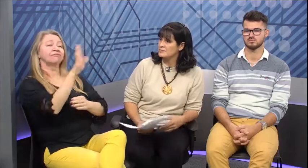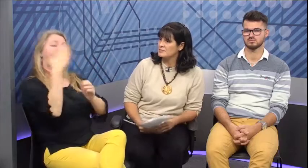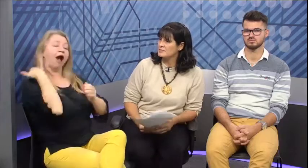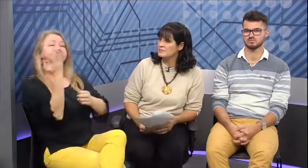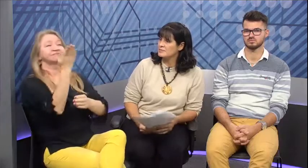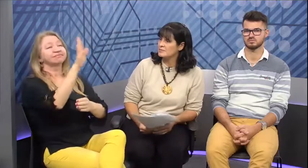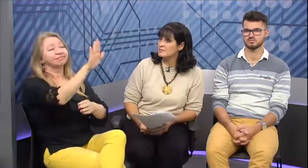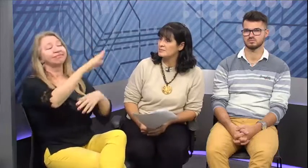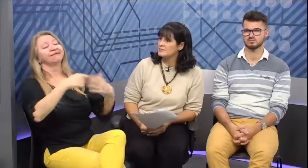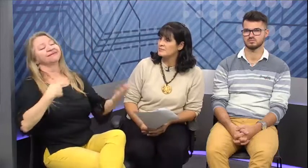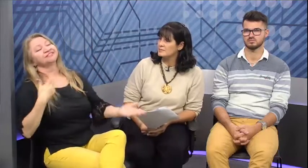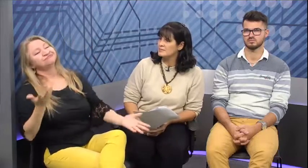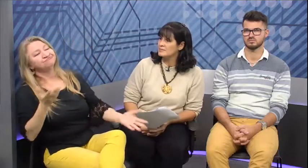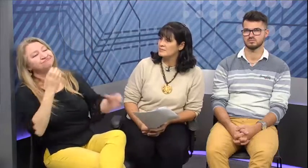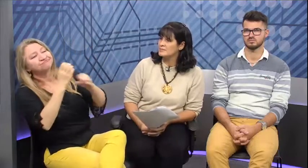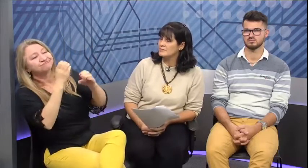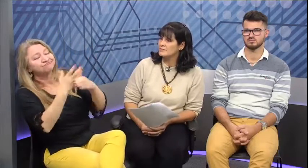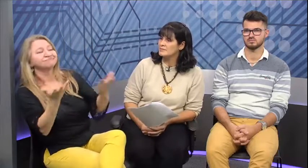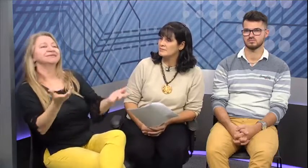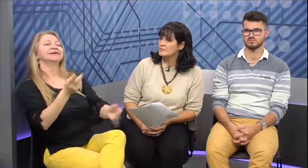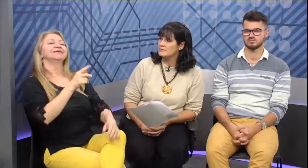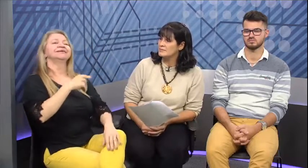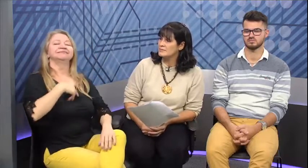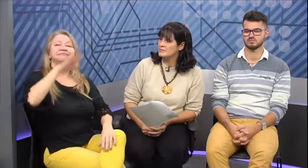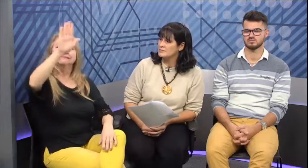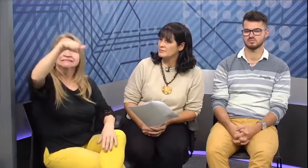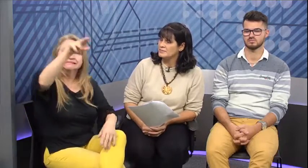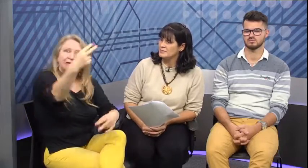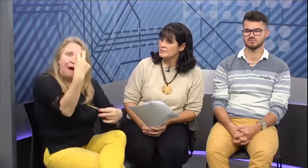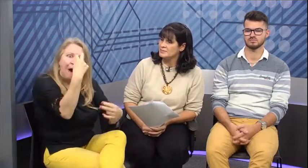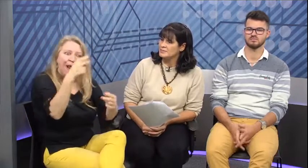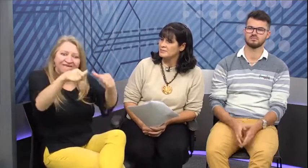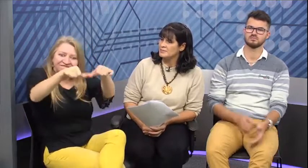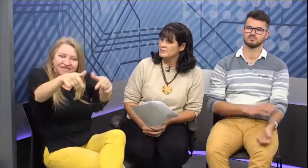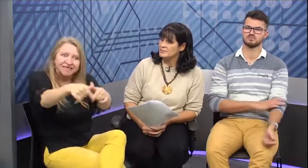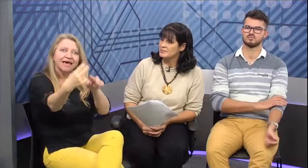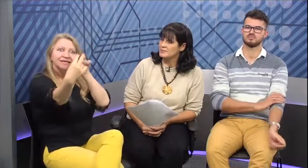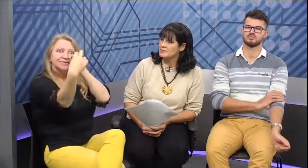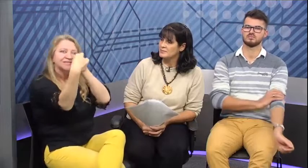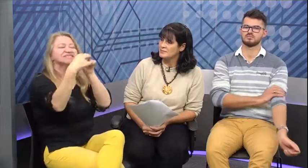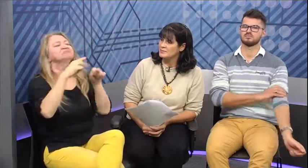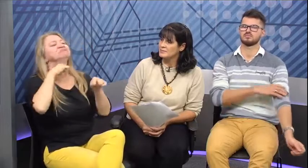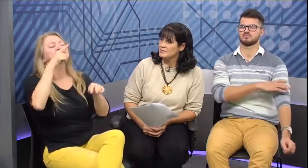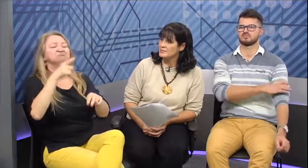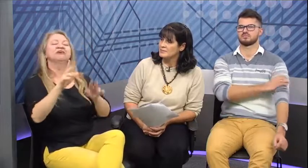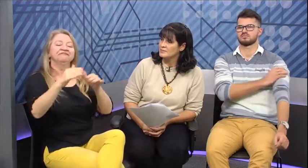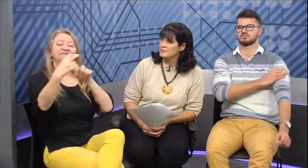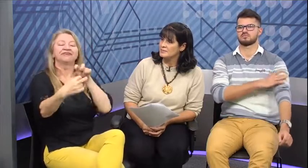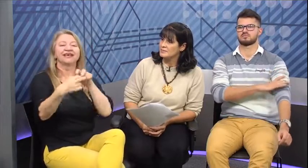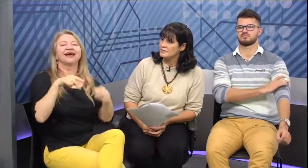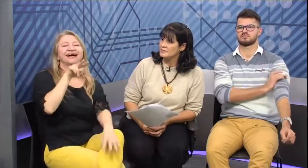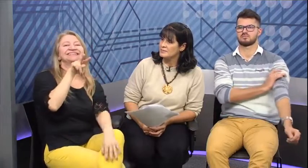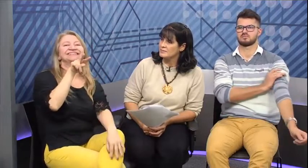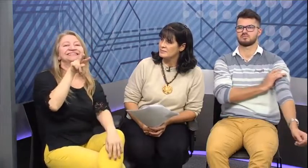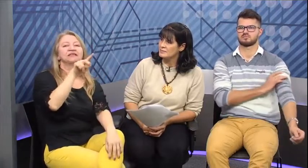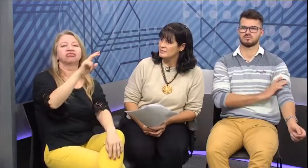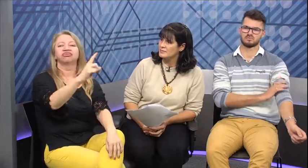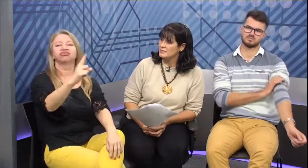não tinha intérpretes na época, numa outra escola. E aí eu sempre pedi para a professora ficar de frente, alguém ficar de frente